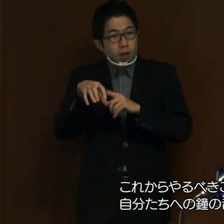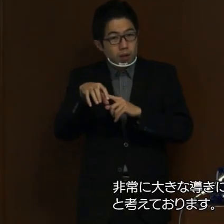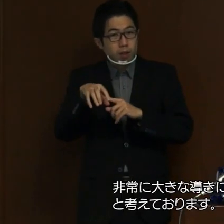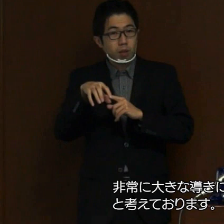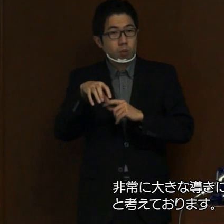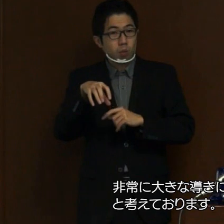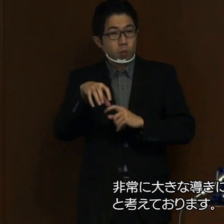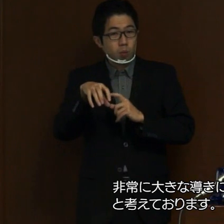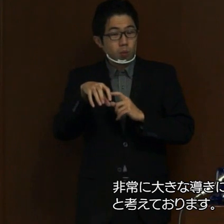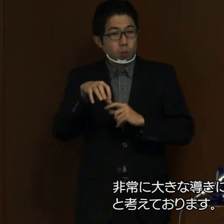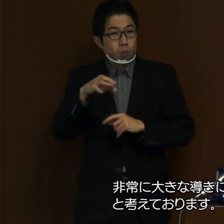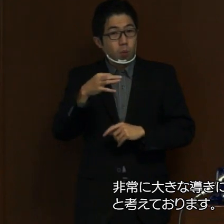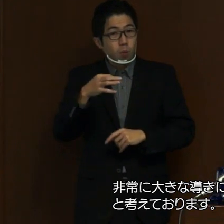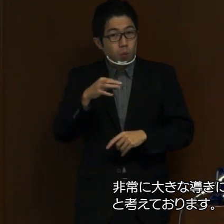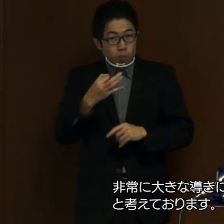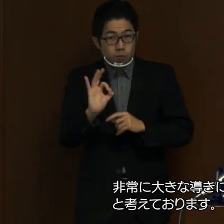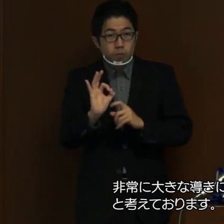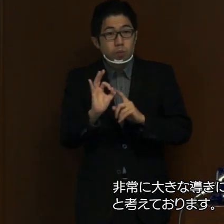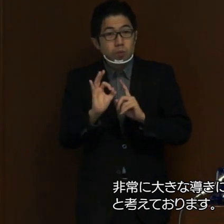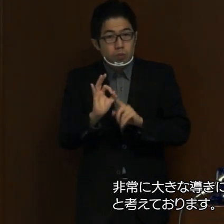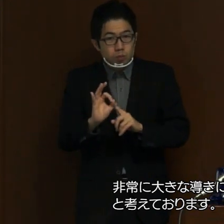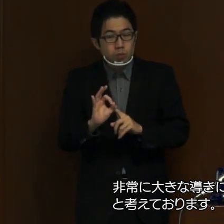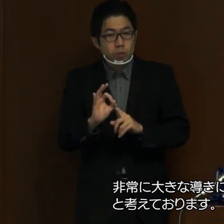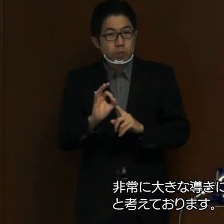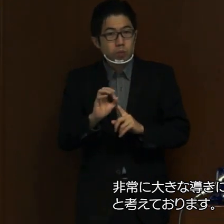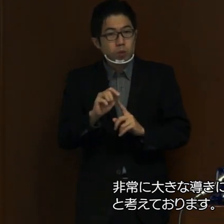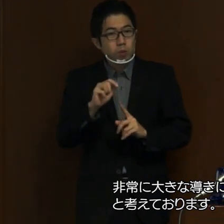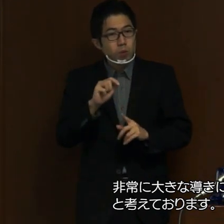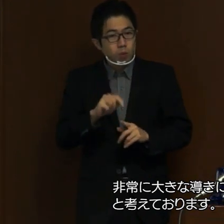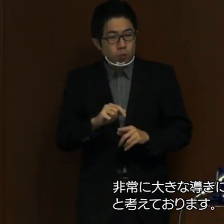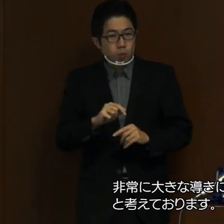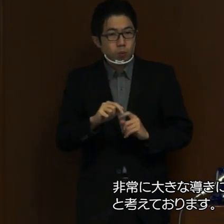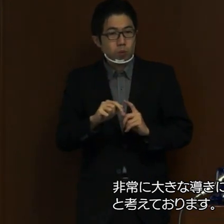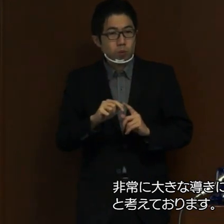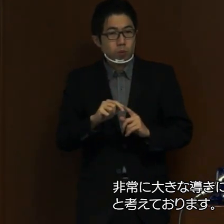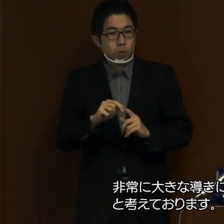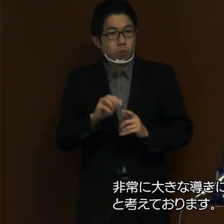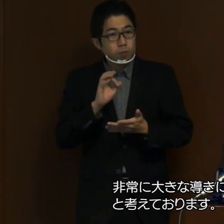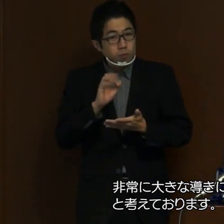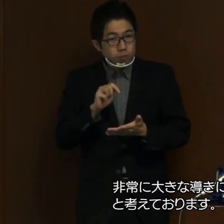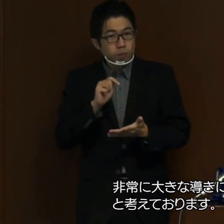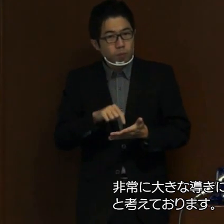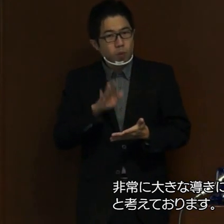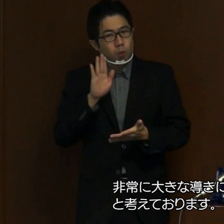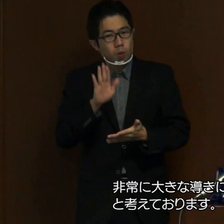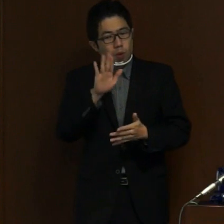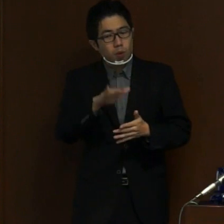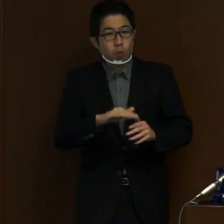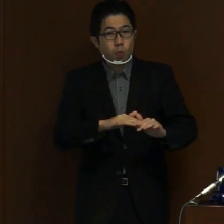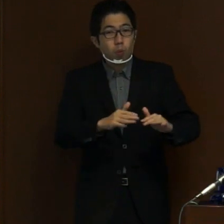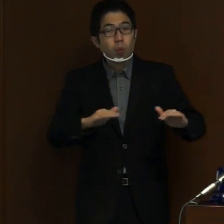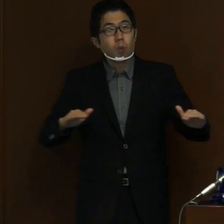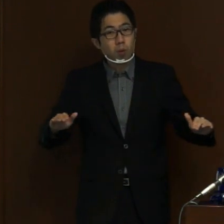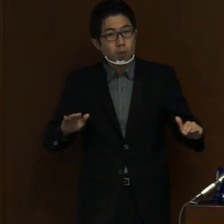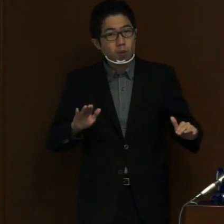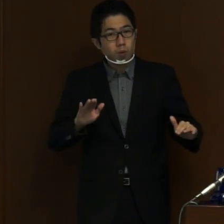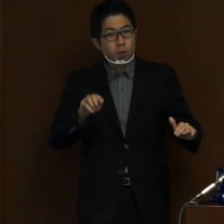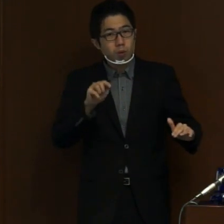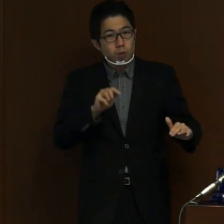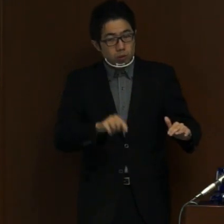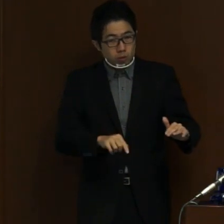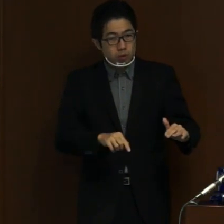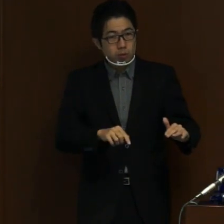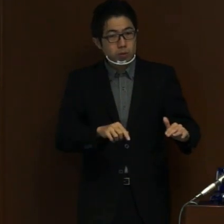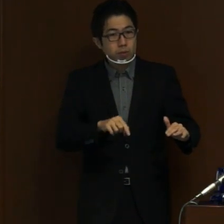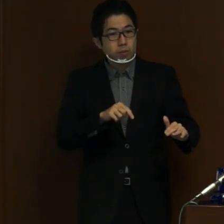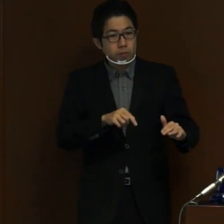意味で非常に大きな導きになるのではないかと考えております。 はい、予